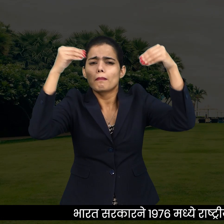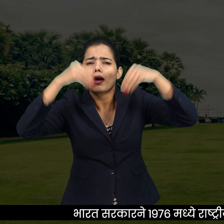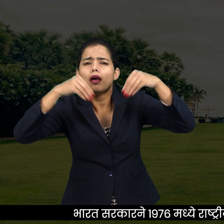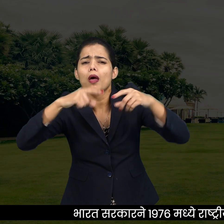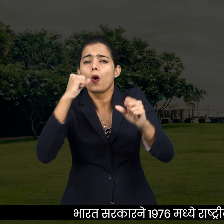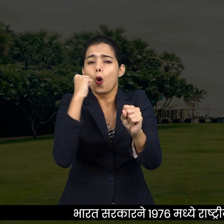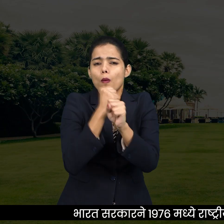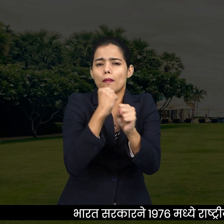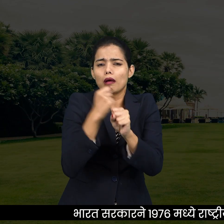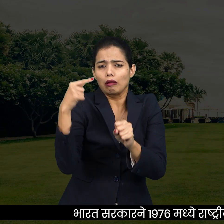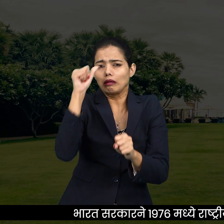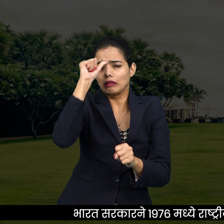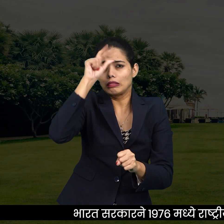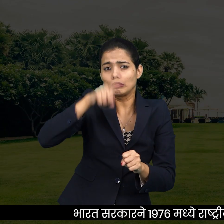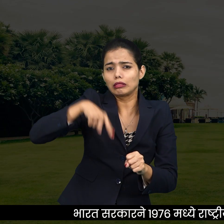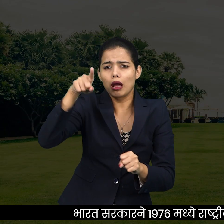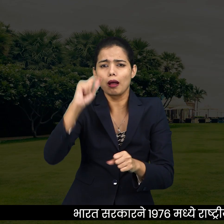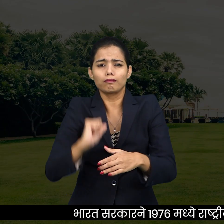भारत सरकारने